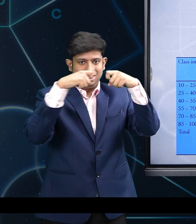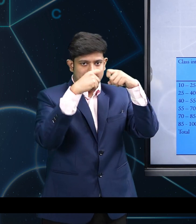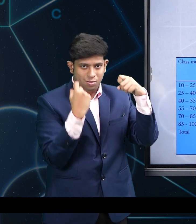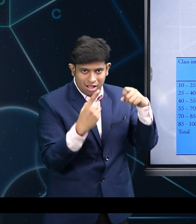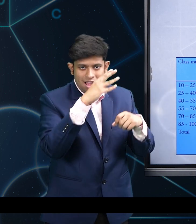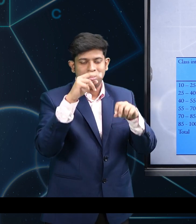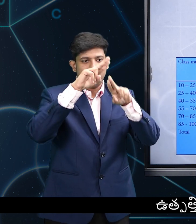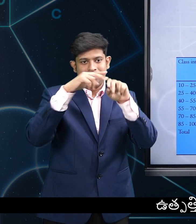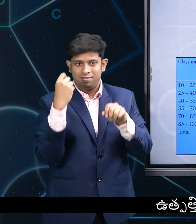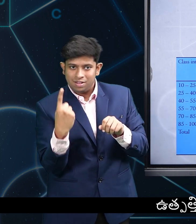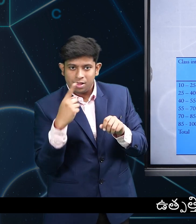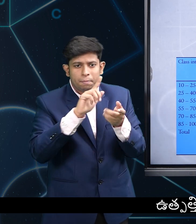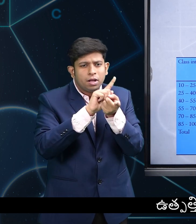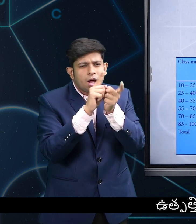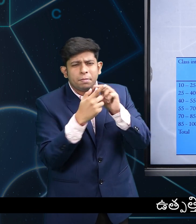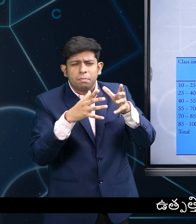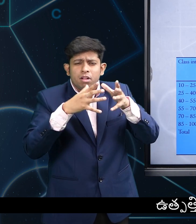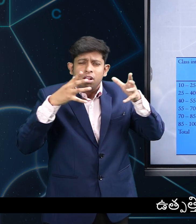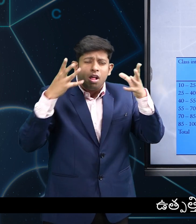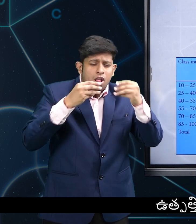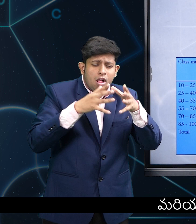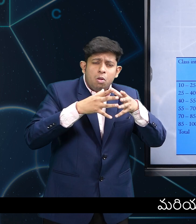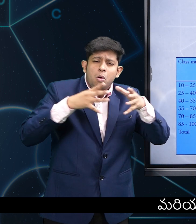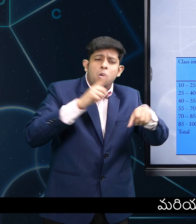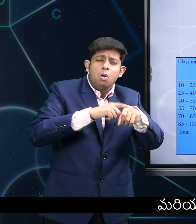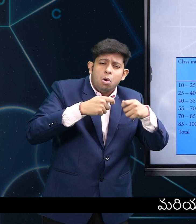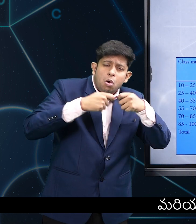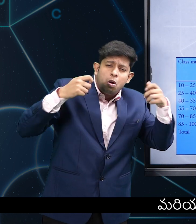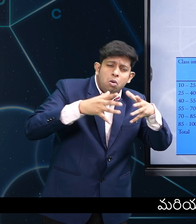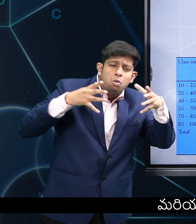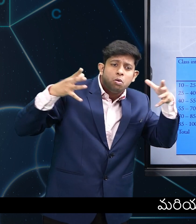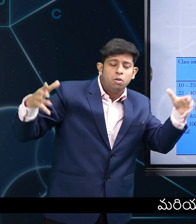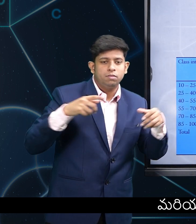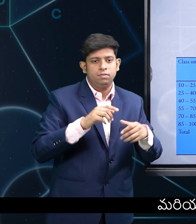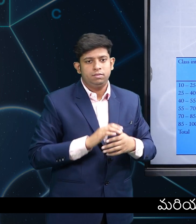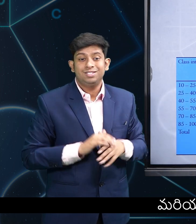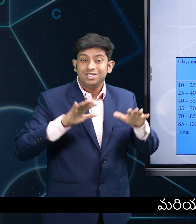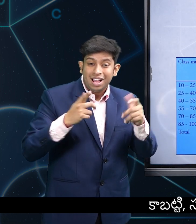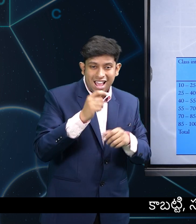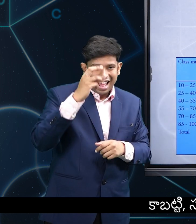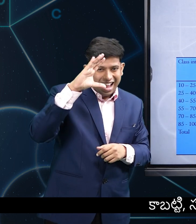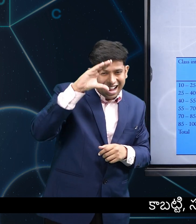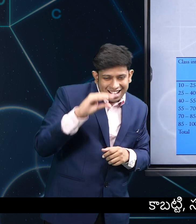f1 యొక్క ఉత్పత్తిని కనుగొనడం దుర్భరమైనది మరియు సమయం తీసుకుంటుంది. కాబట్టి